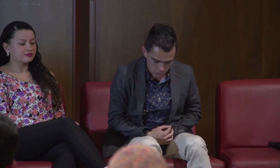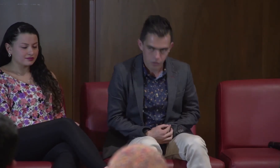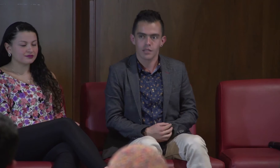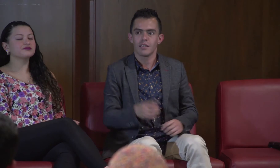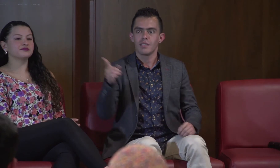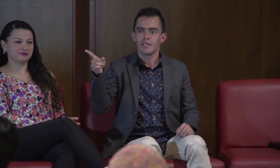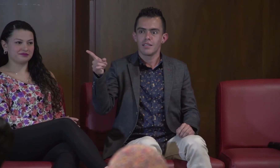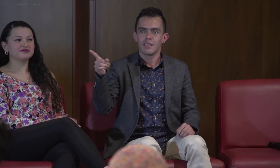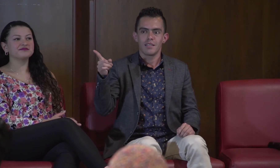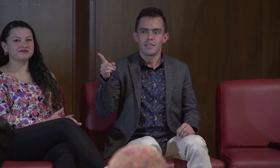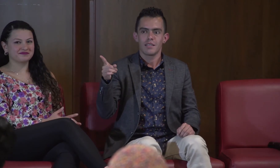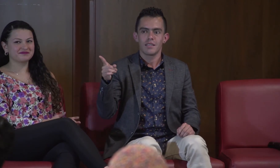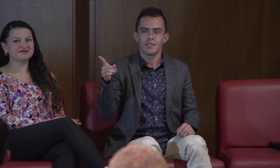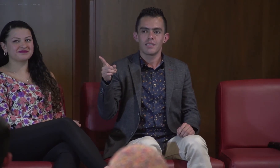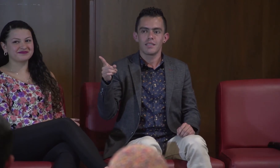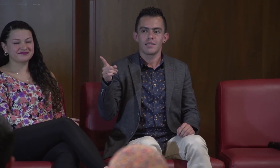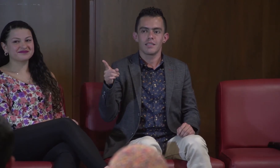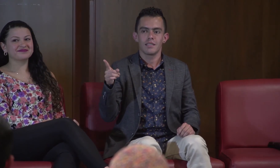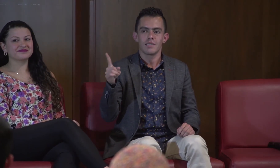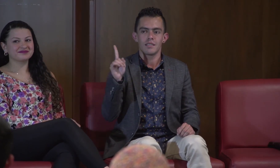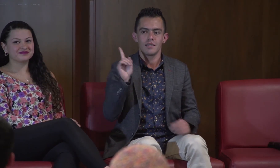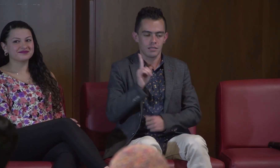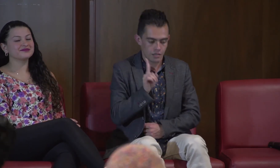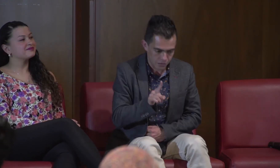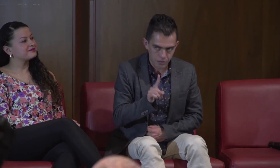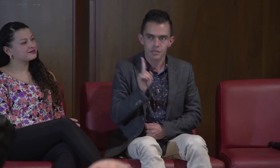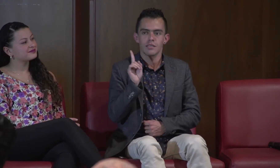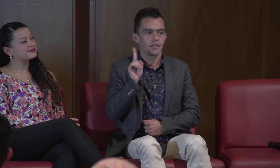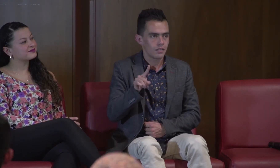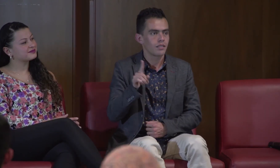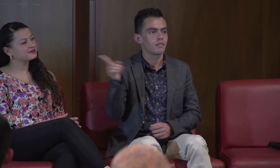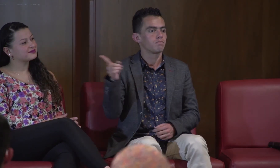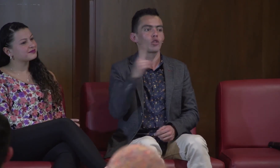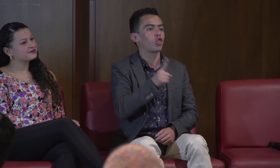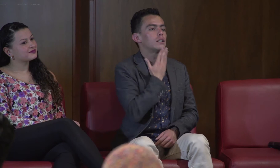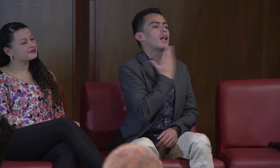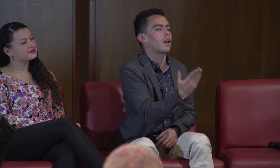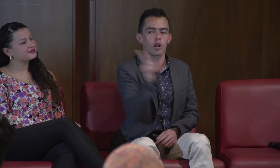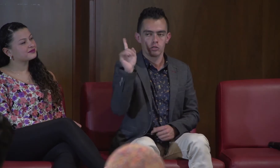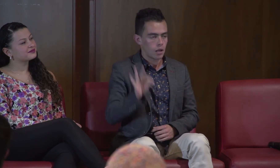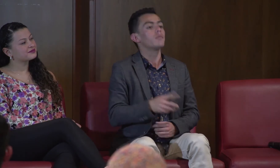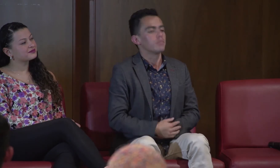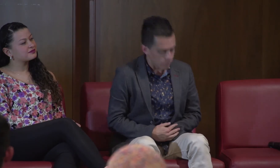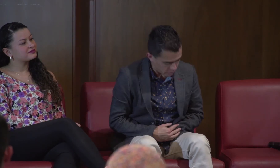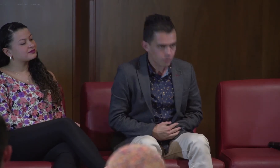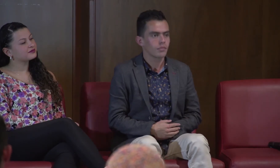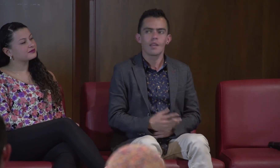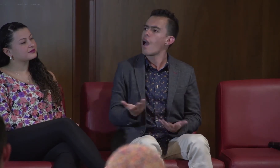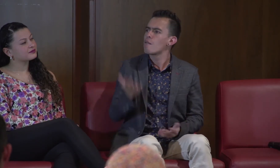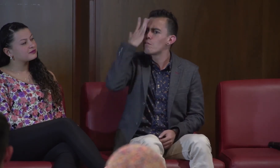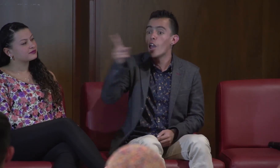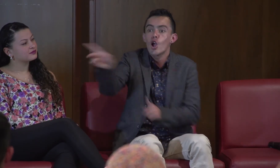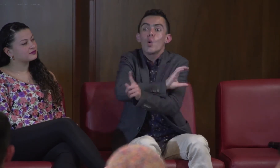Hay otras formas, por ejemplo, en Japón ellos dicen gracias así, inclinando el cuerpo, porque así ellos lo entienden, así